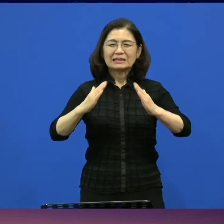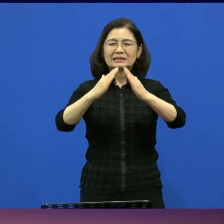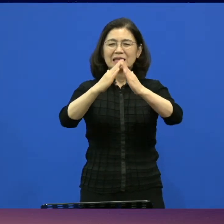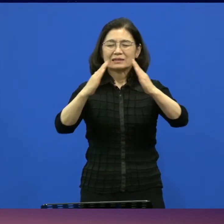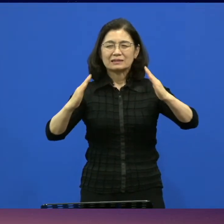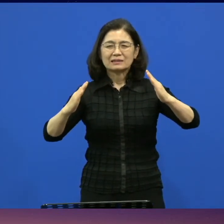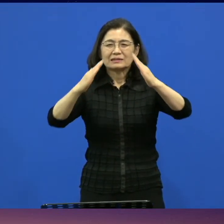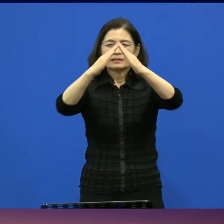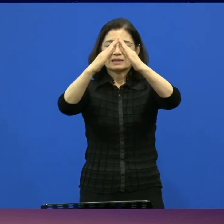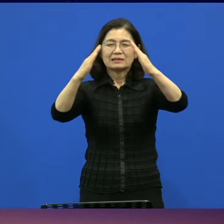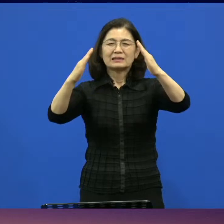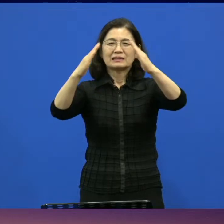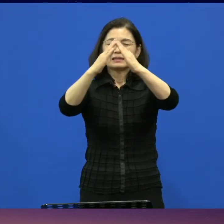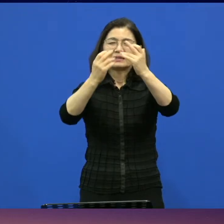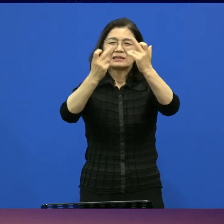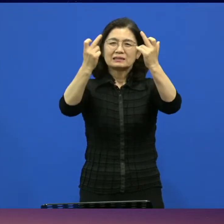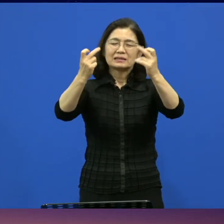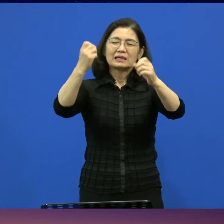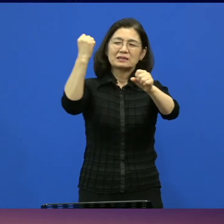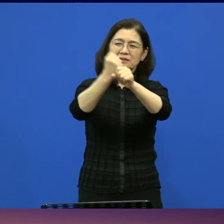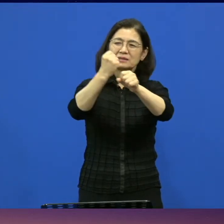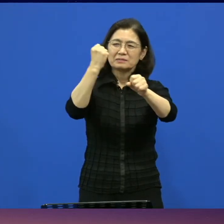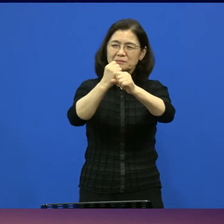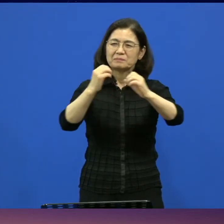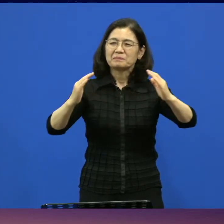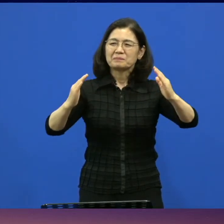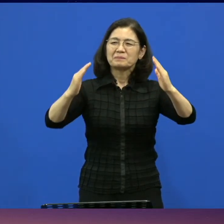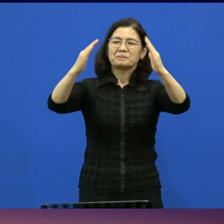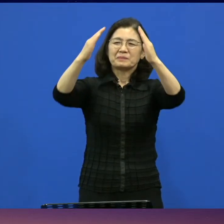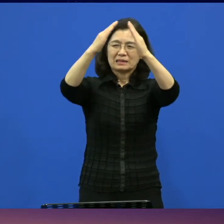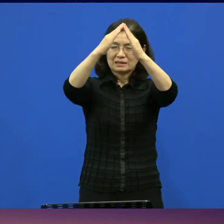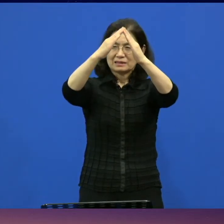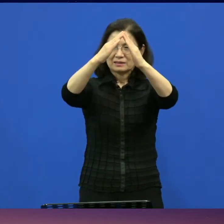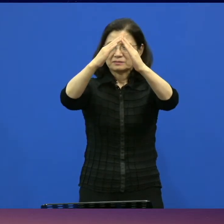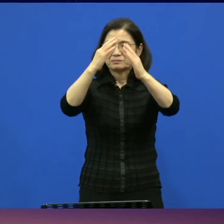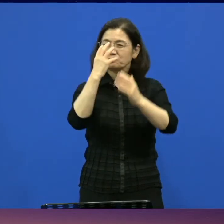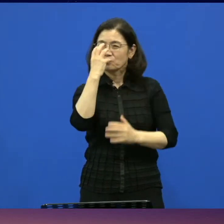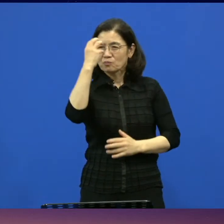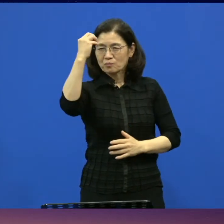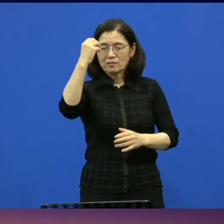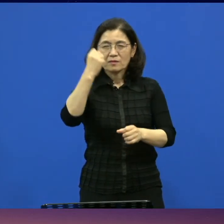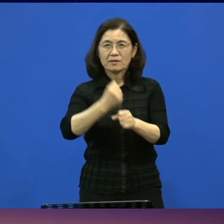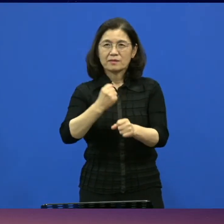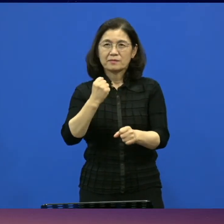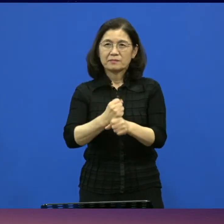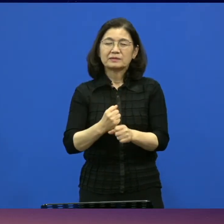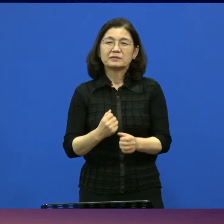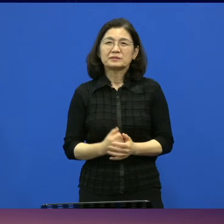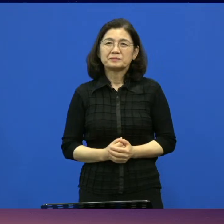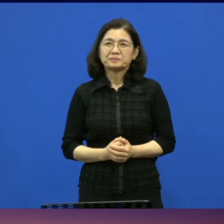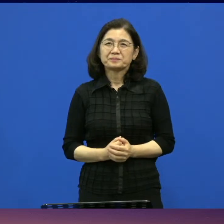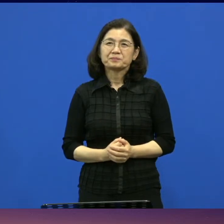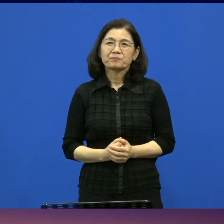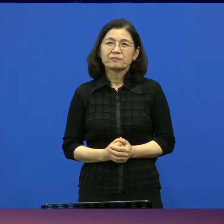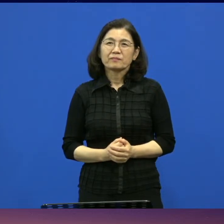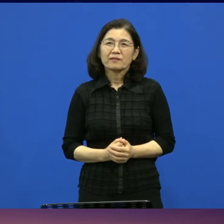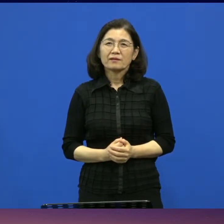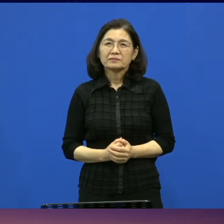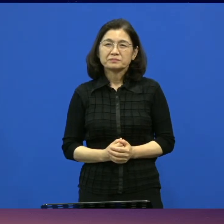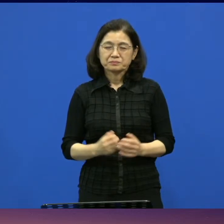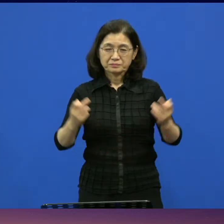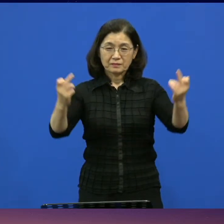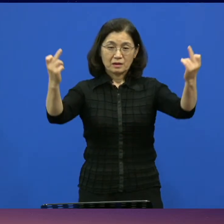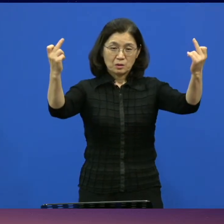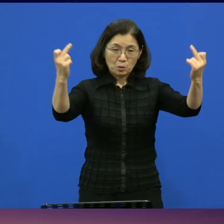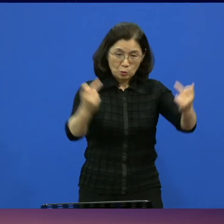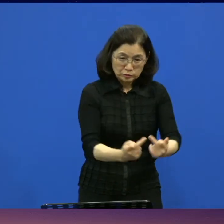존재로 오해합니다. 자신을 과장하는 거예요. 꼴짝이는 자기를 심하게 비하시킨다는 것이라면 이